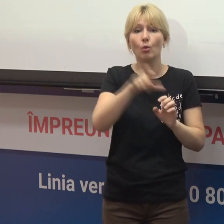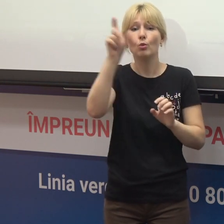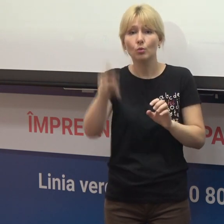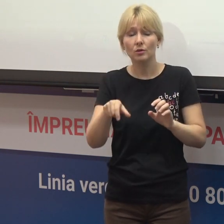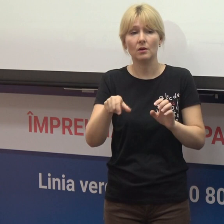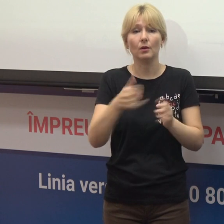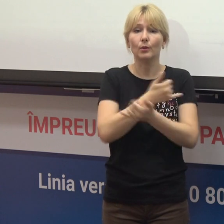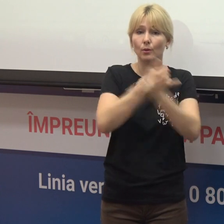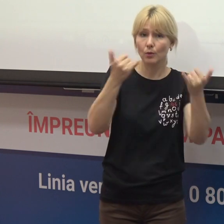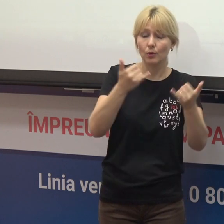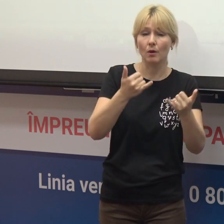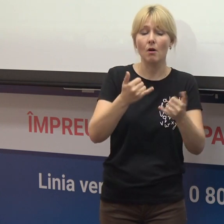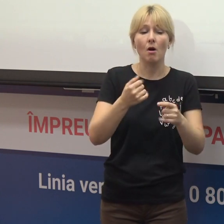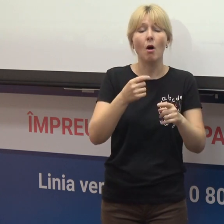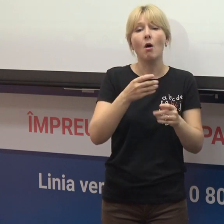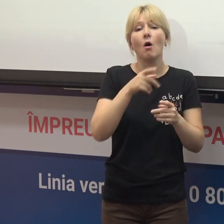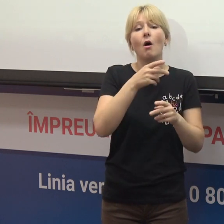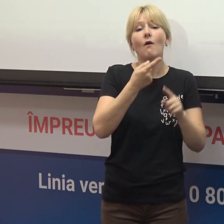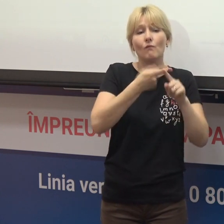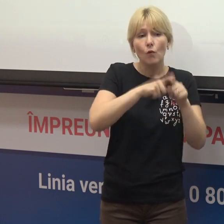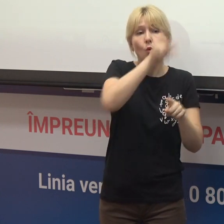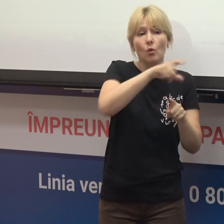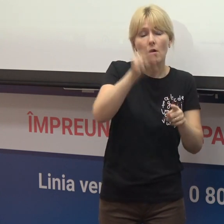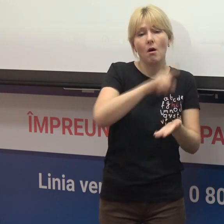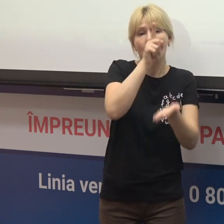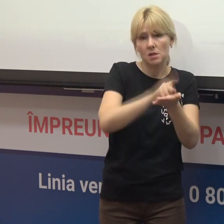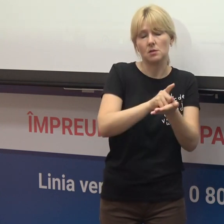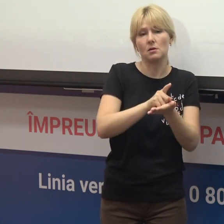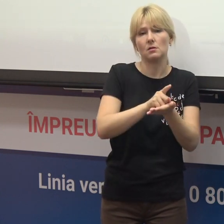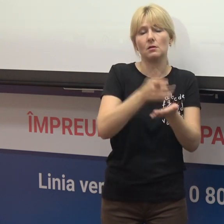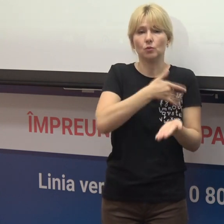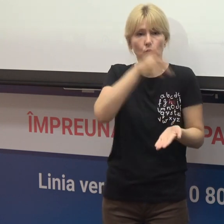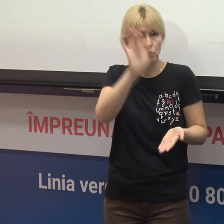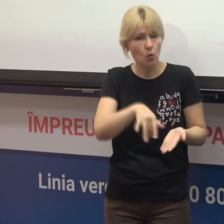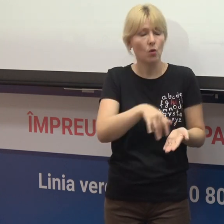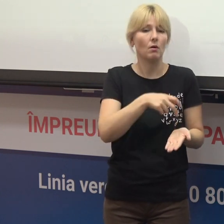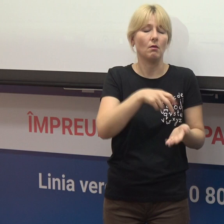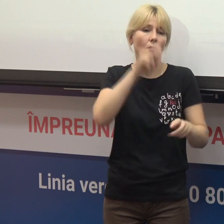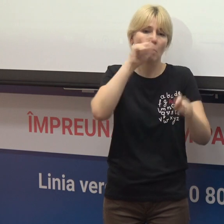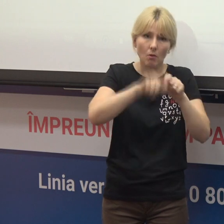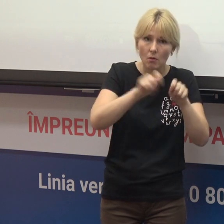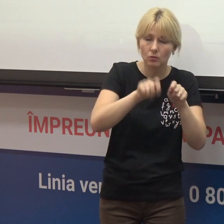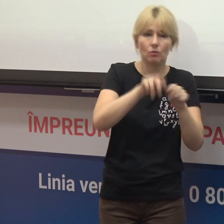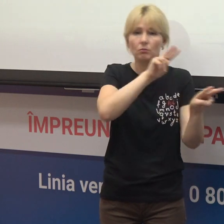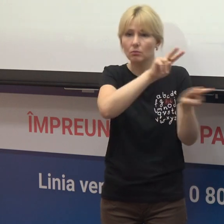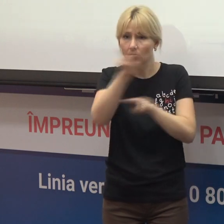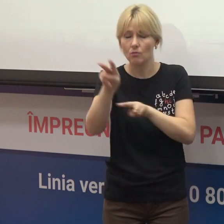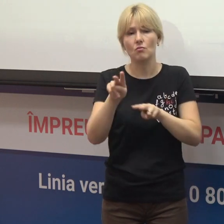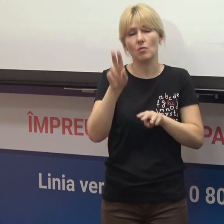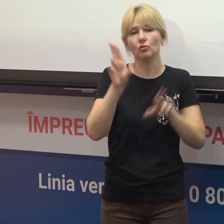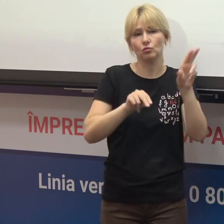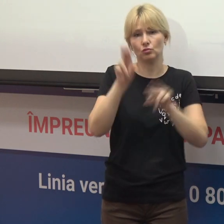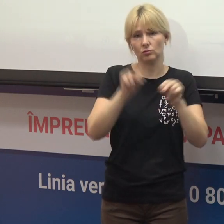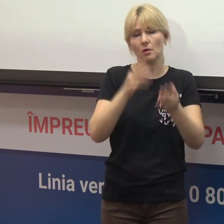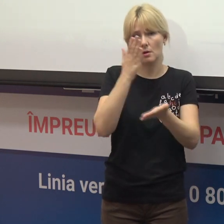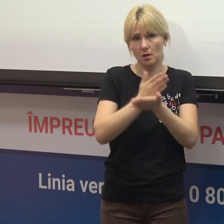respectiv, vă zic că solicitându-le intensificarea măsurilor de control și supraveghere conform competențelor,